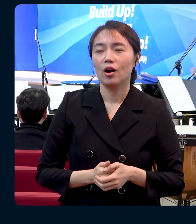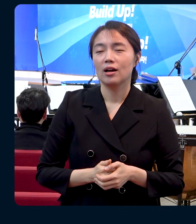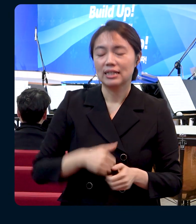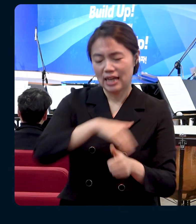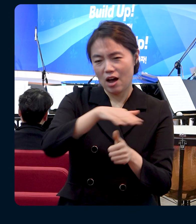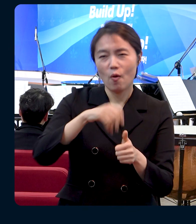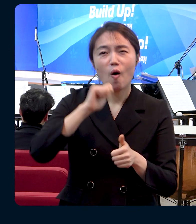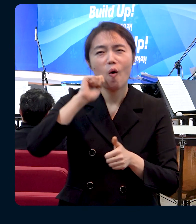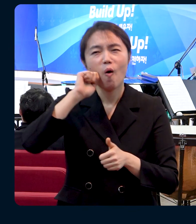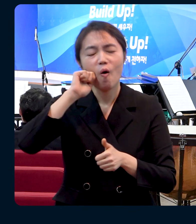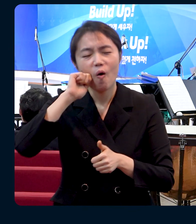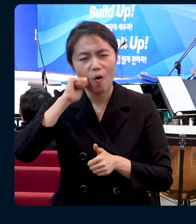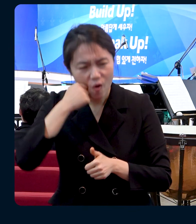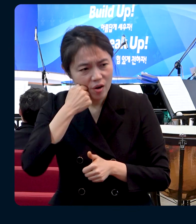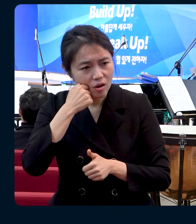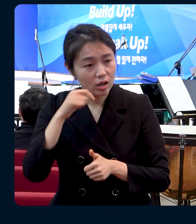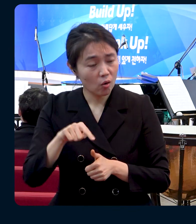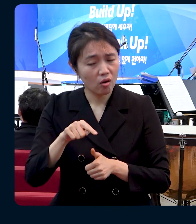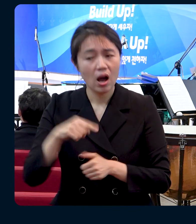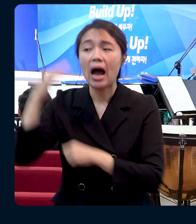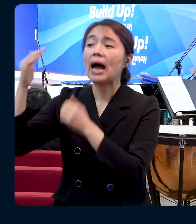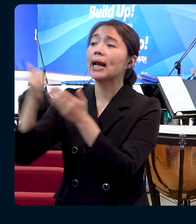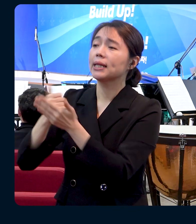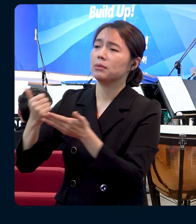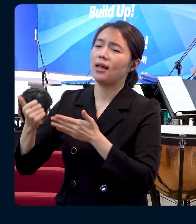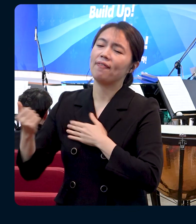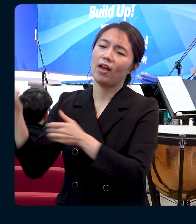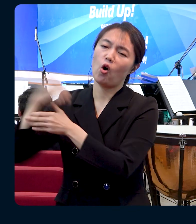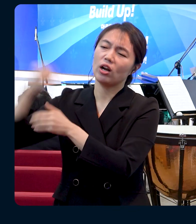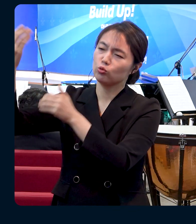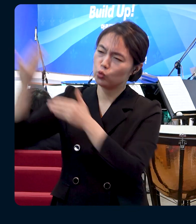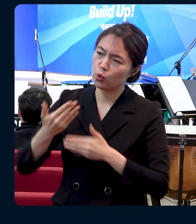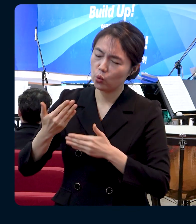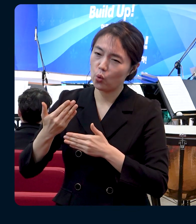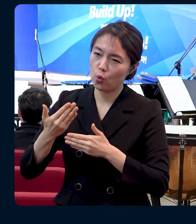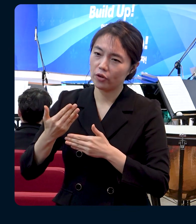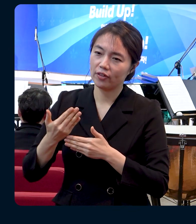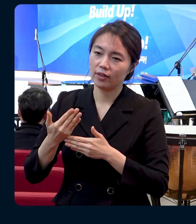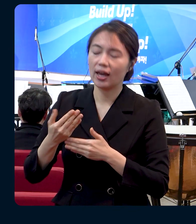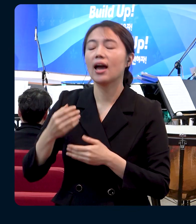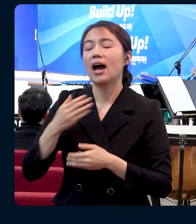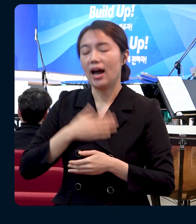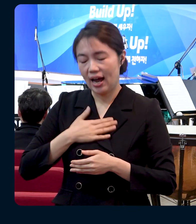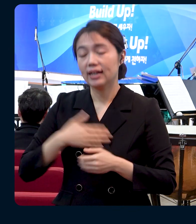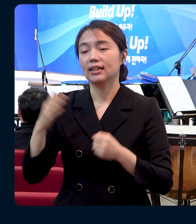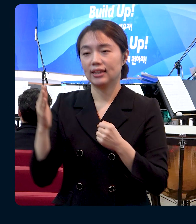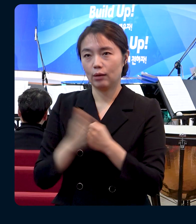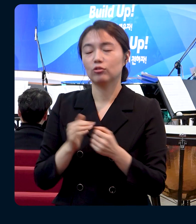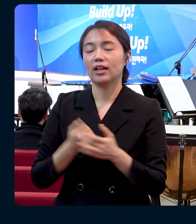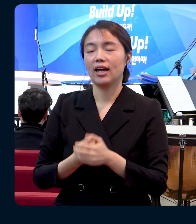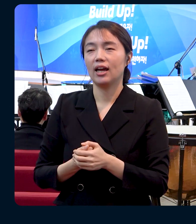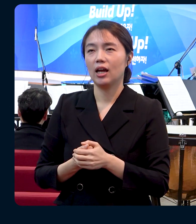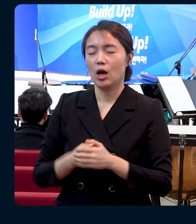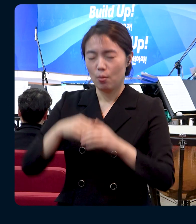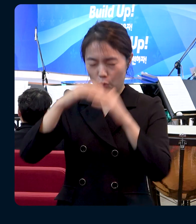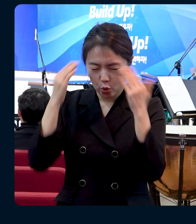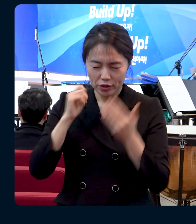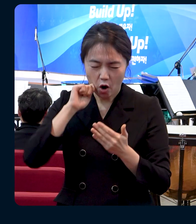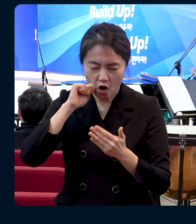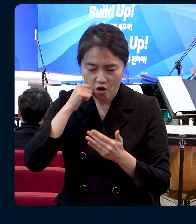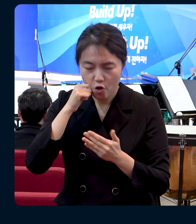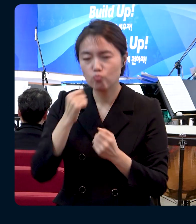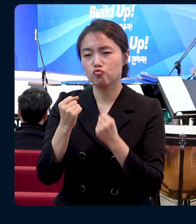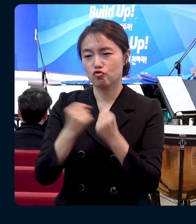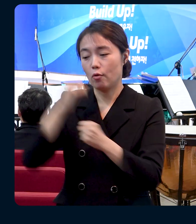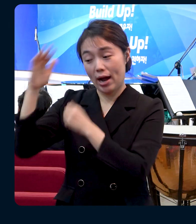할지라도 하나님이 자신에게 주셨다는 사실을 알기 때문에 그 상황 속에서 하나님과 함께 하면서 그러면서